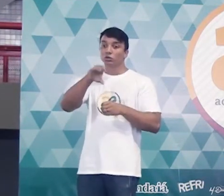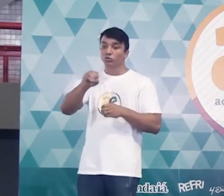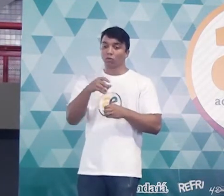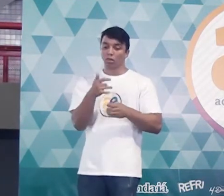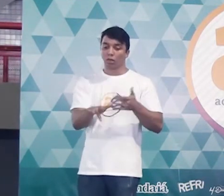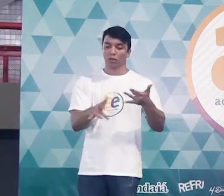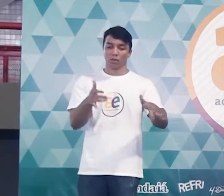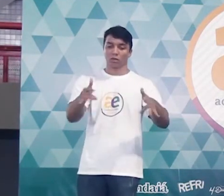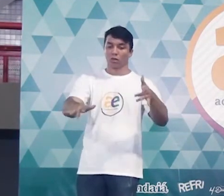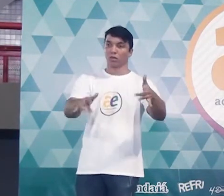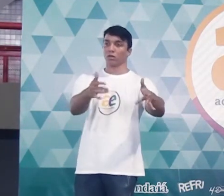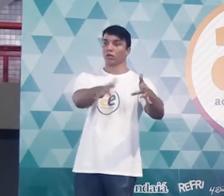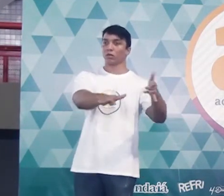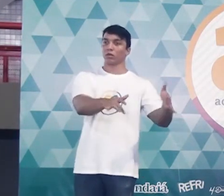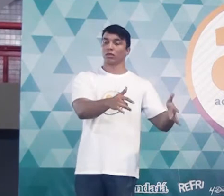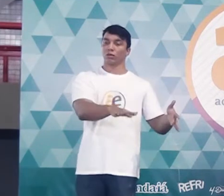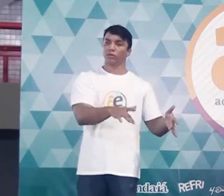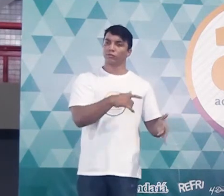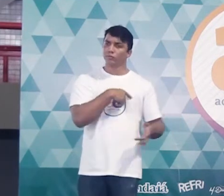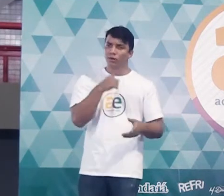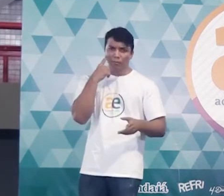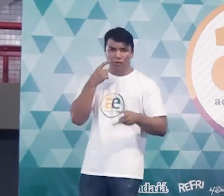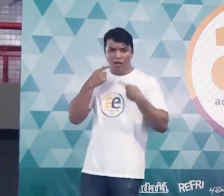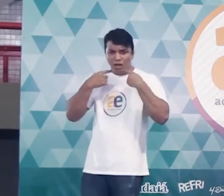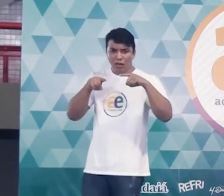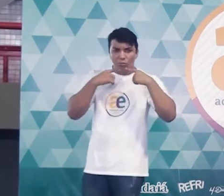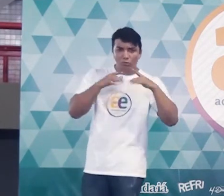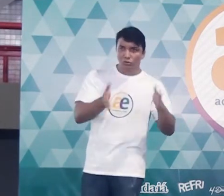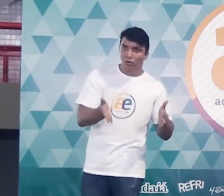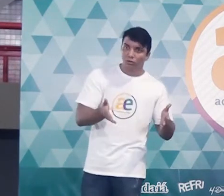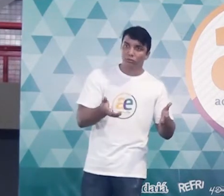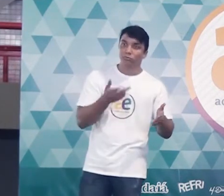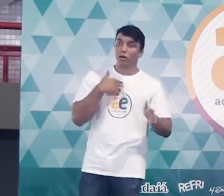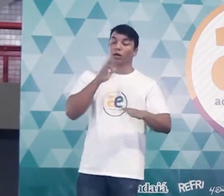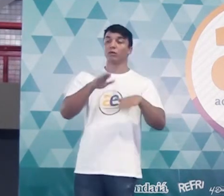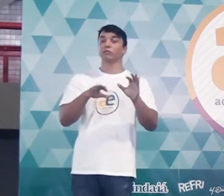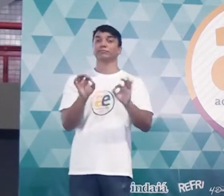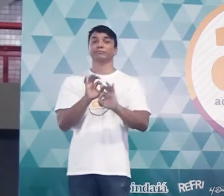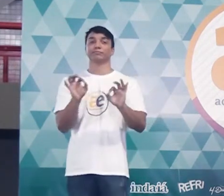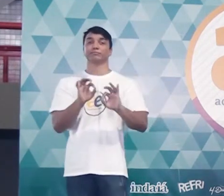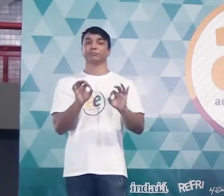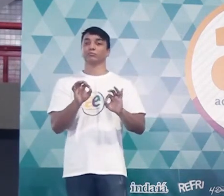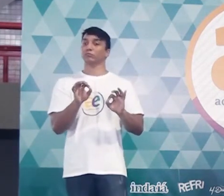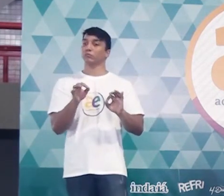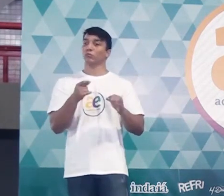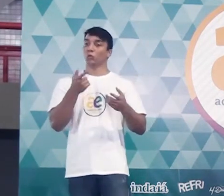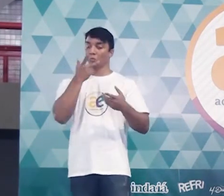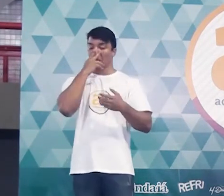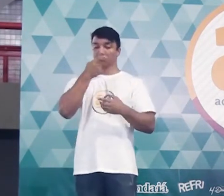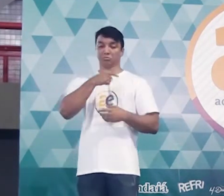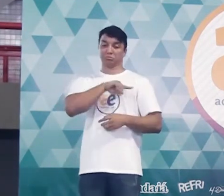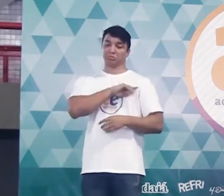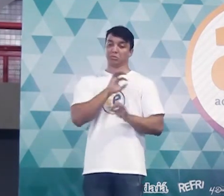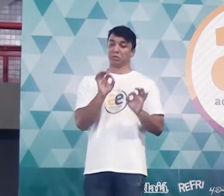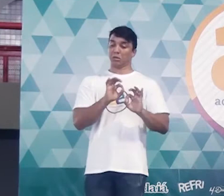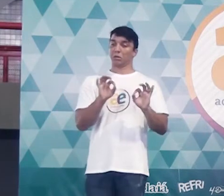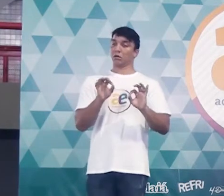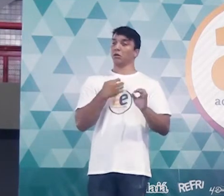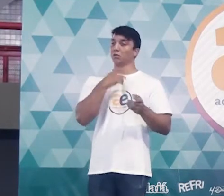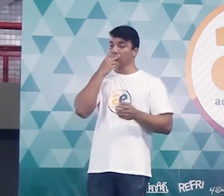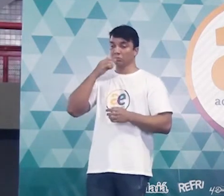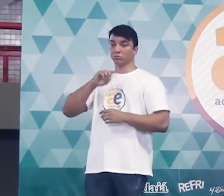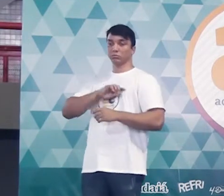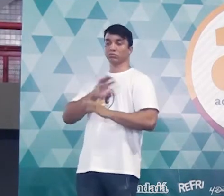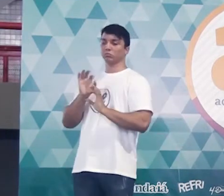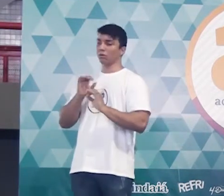deve. Quantas vezes... E você já reclamou? Às vezes nem isso. Porque não é comigo. Não é comigo,